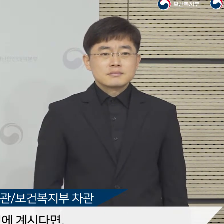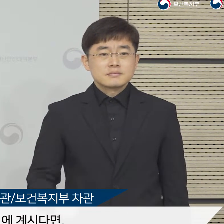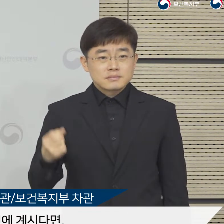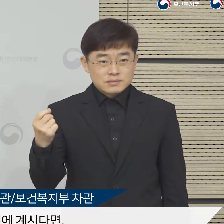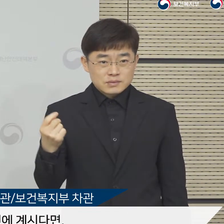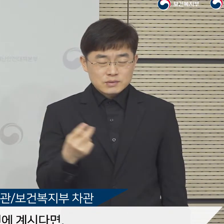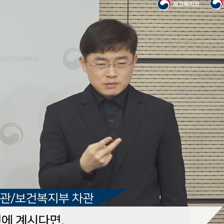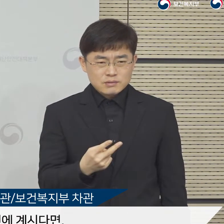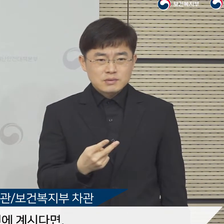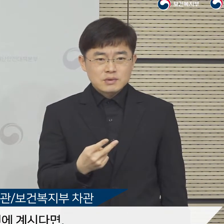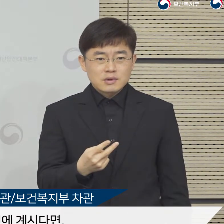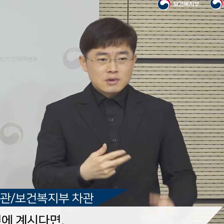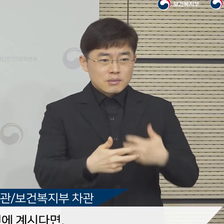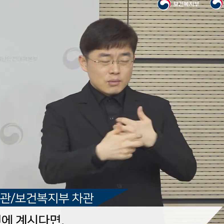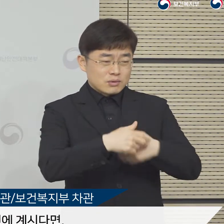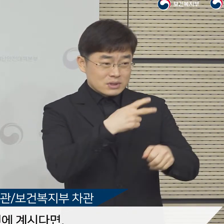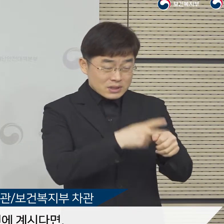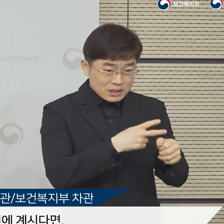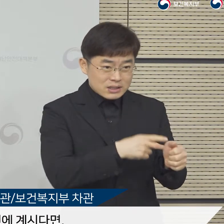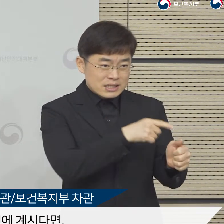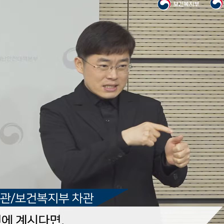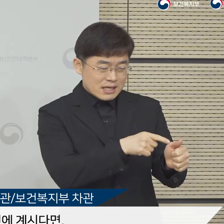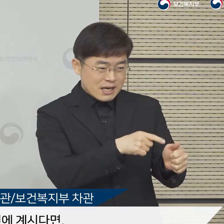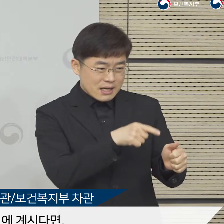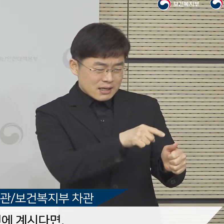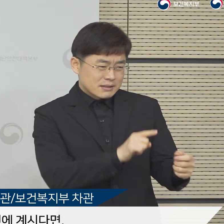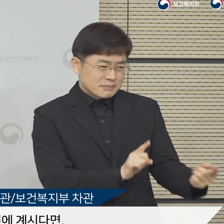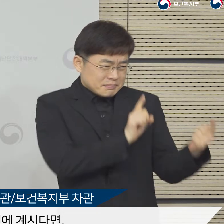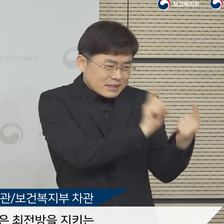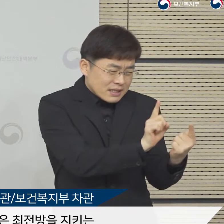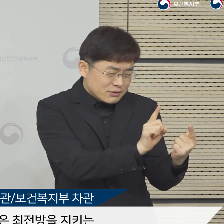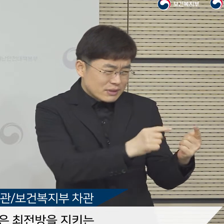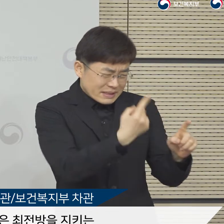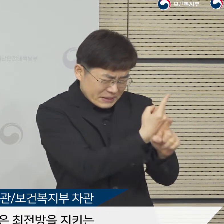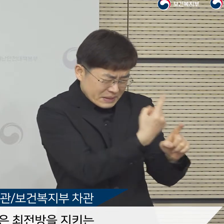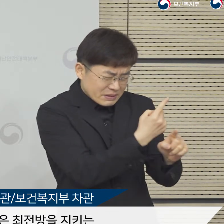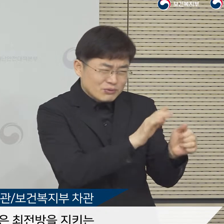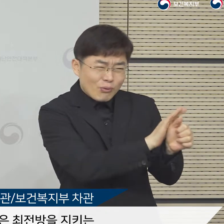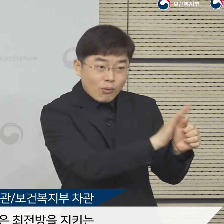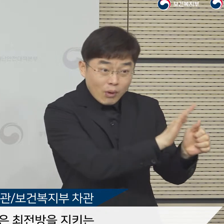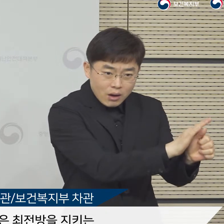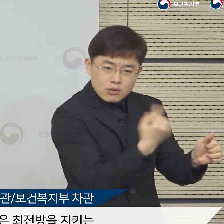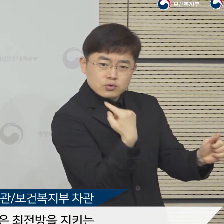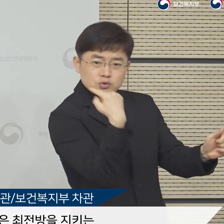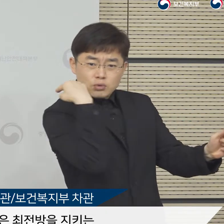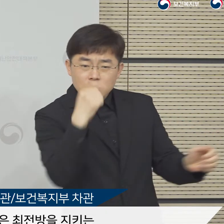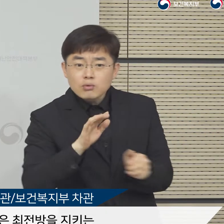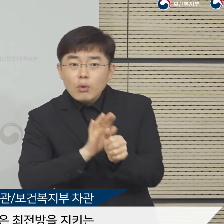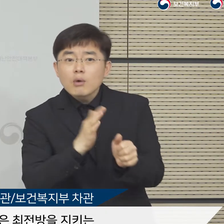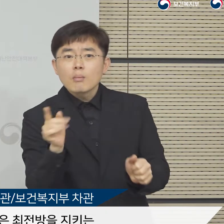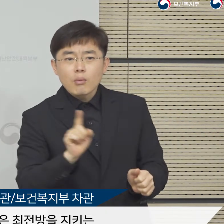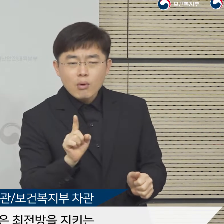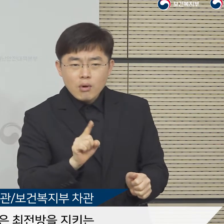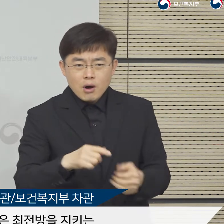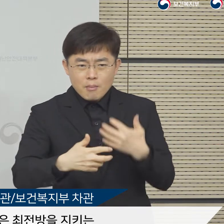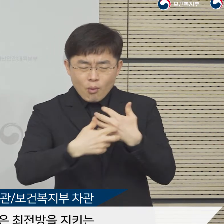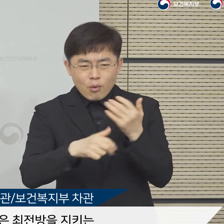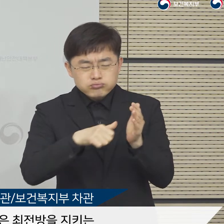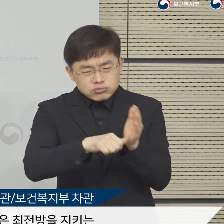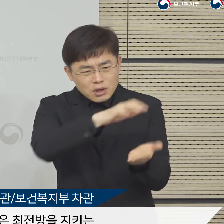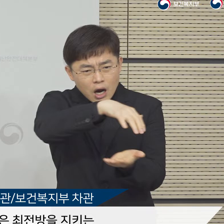의료진분들이 코로나19 진료 현장의 최전선에 계시다면 미화원이나 의료 폐기물 수거업체